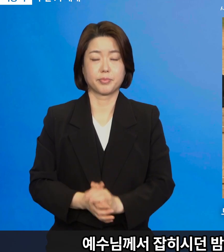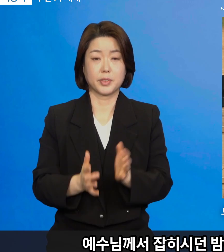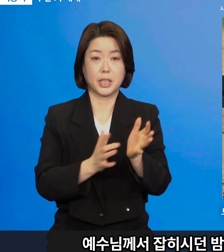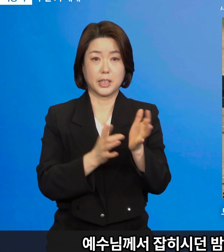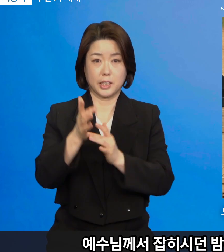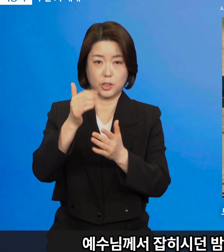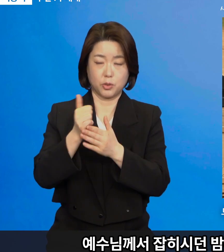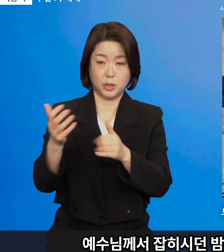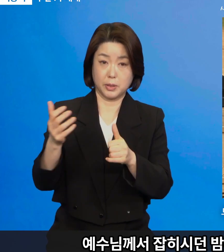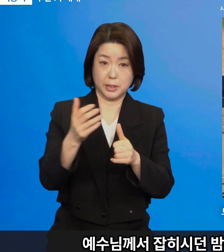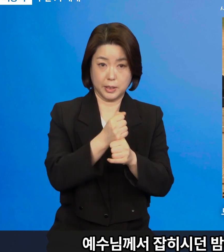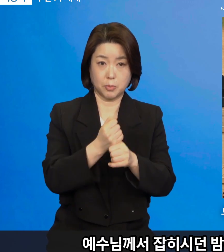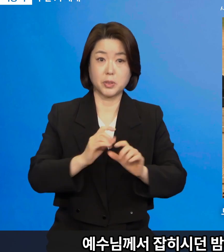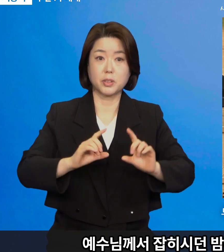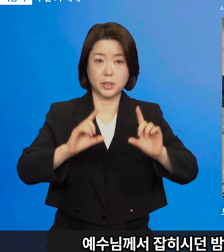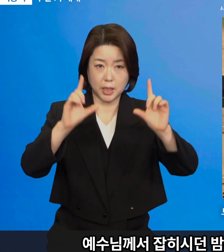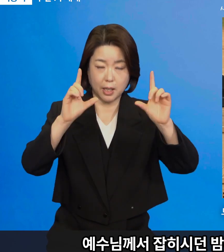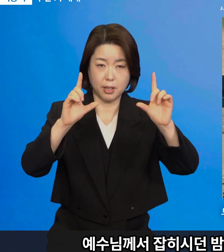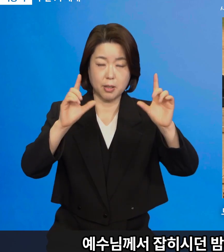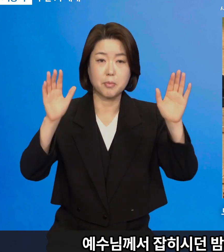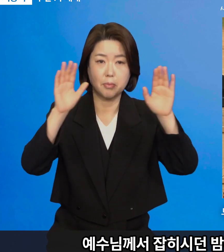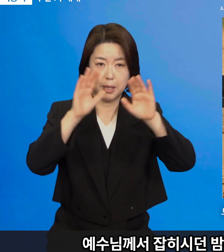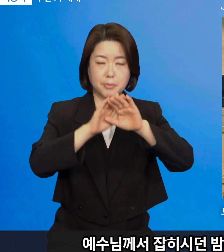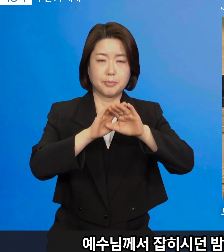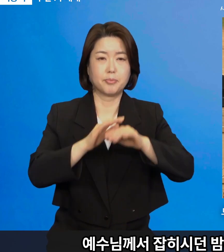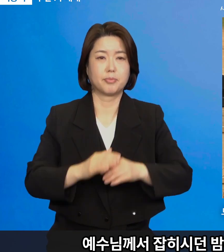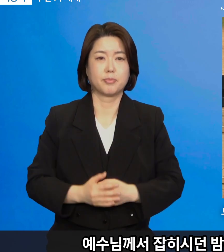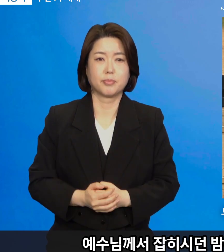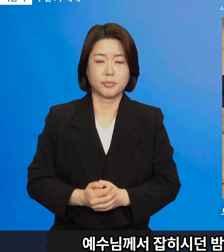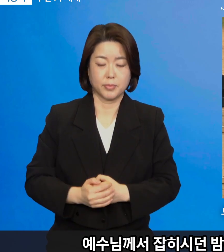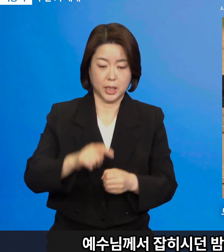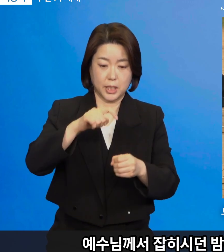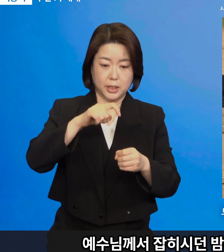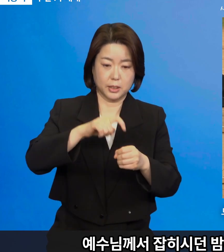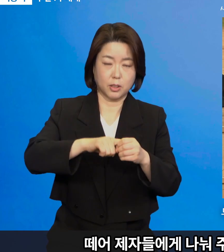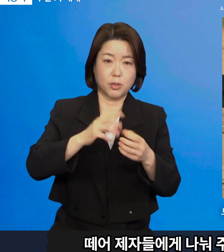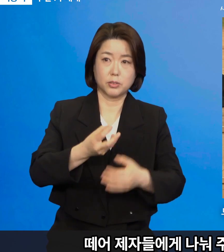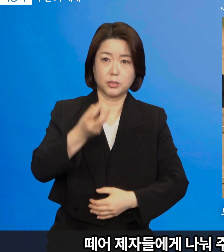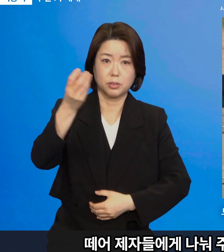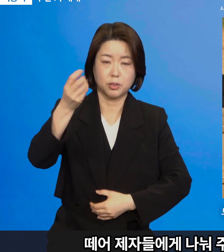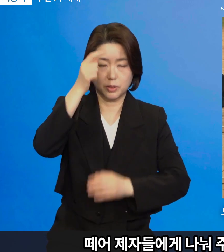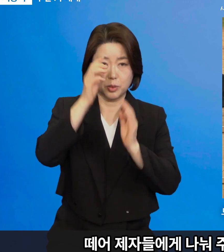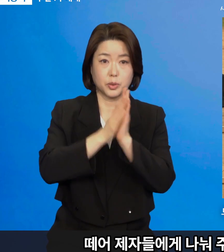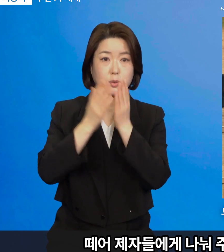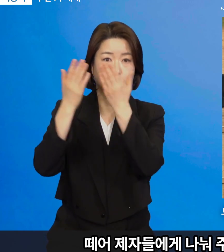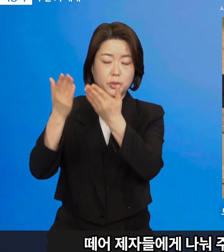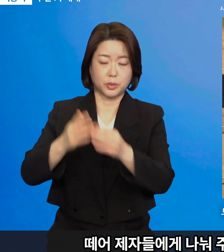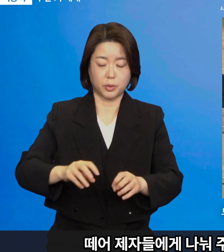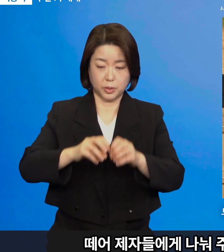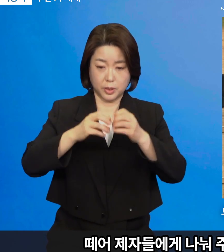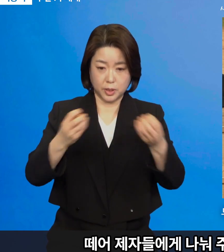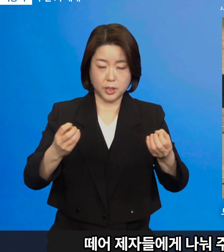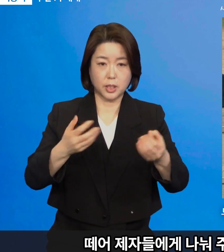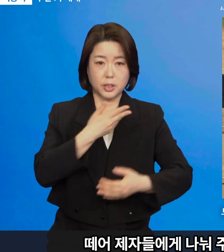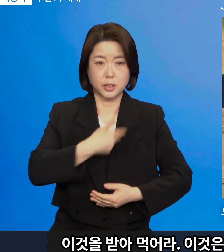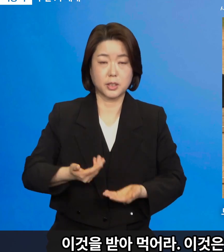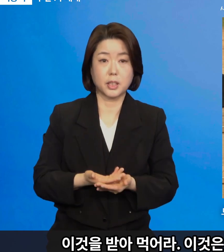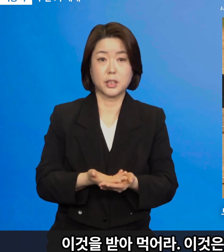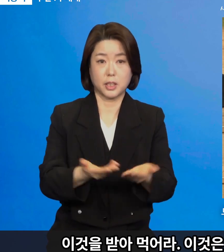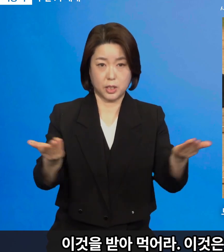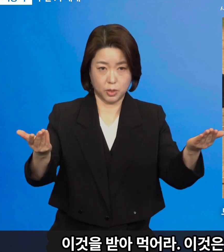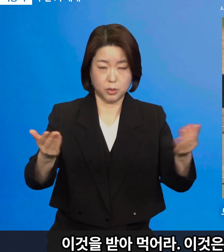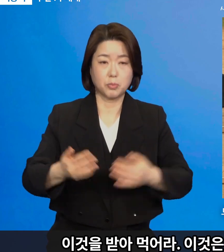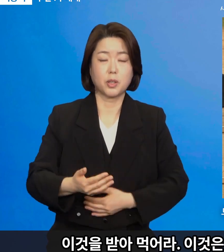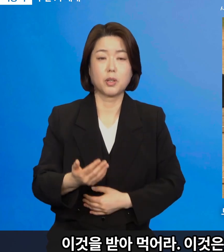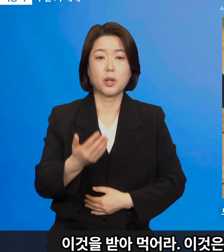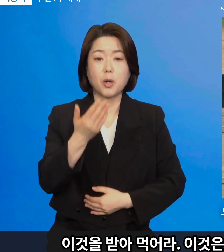예수님께서 잡히시던 밤에 떡을 들어 축사하시고 떼어 제자들에게 나눠주시면서 말씀하셨습니다. 이것을